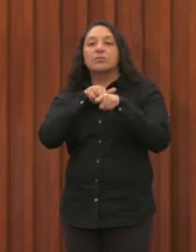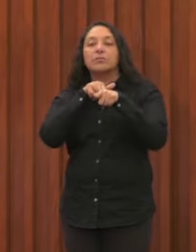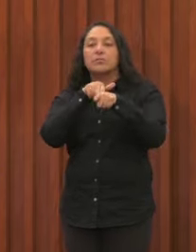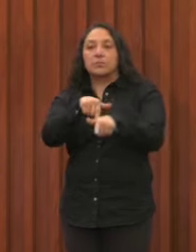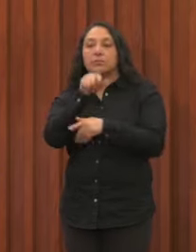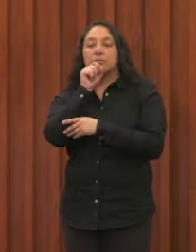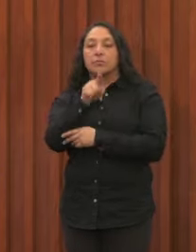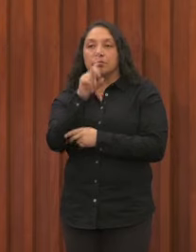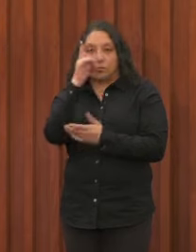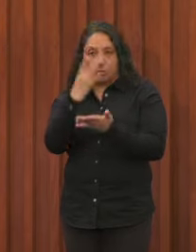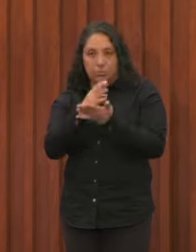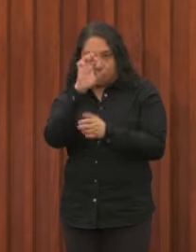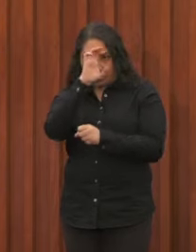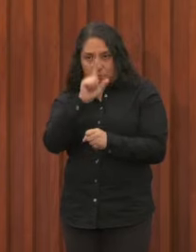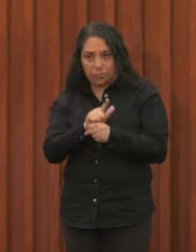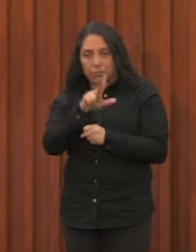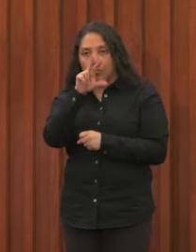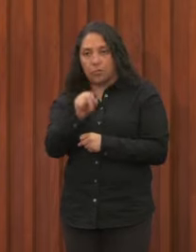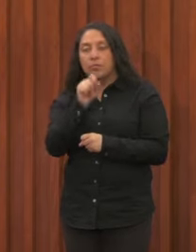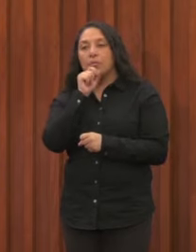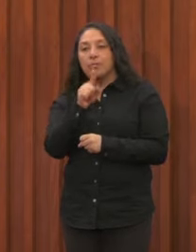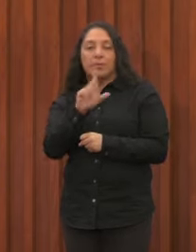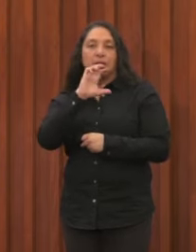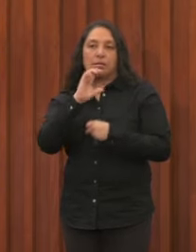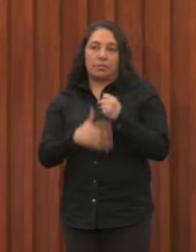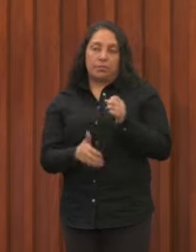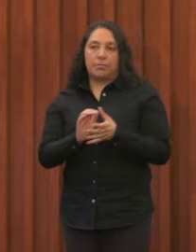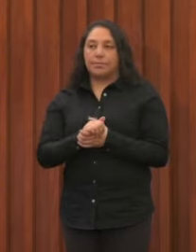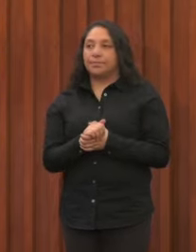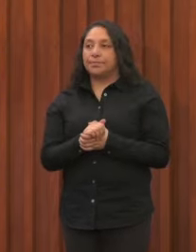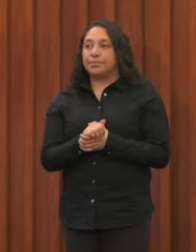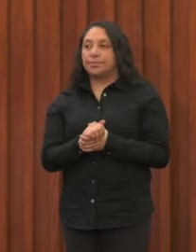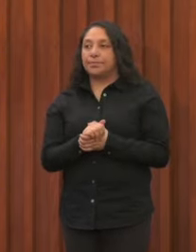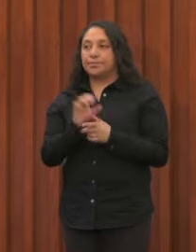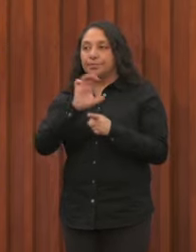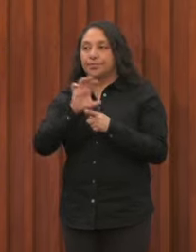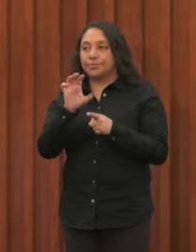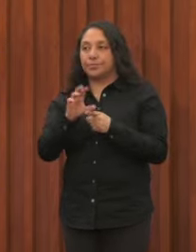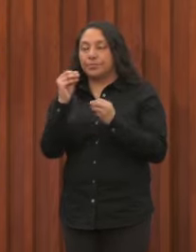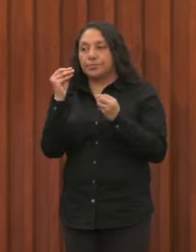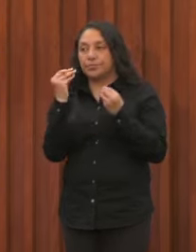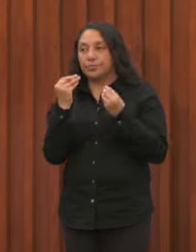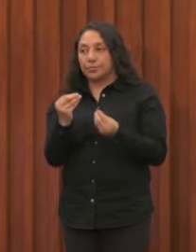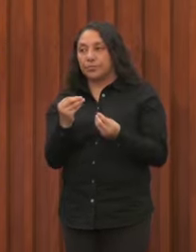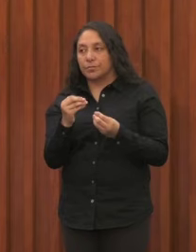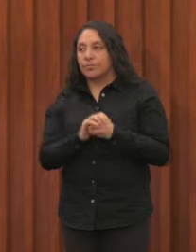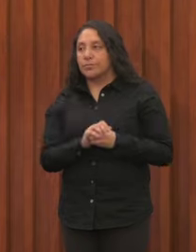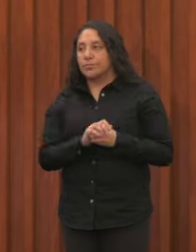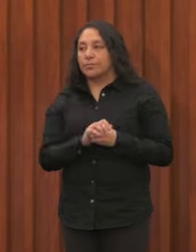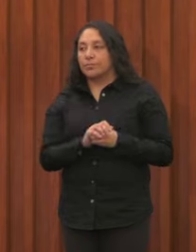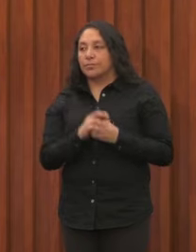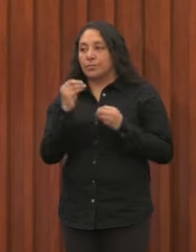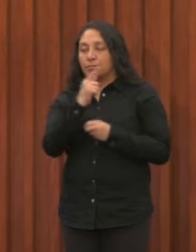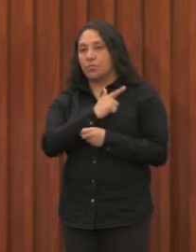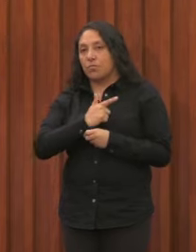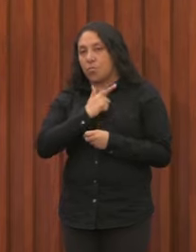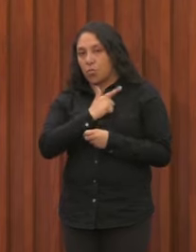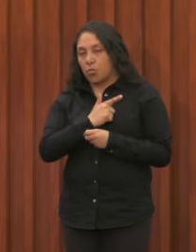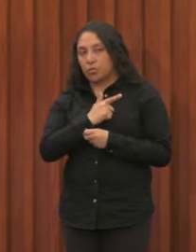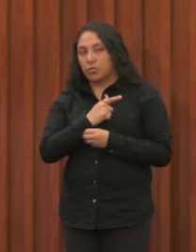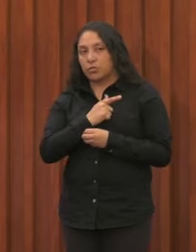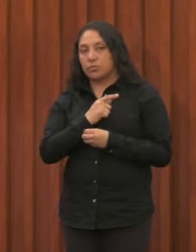nada más lo cultural, también se termina. Entonces, muchísimo gusto también